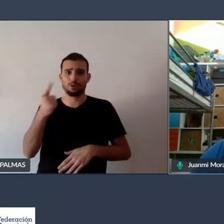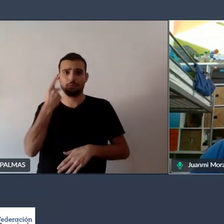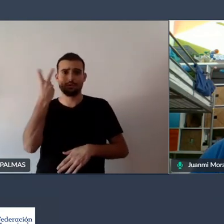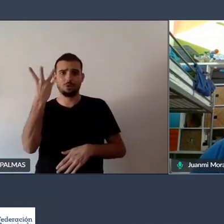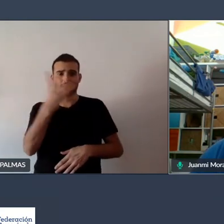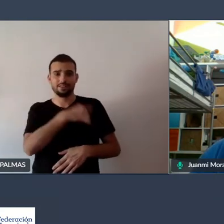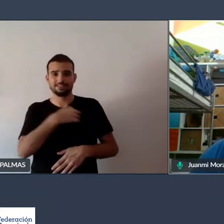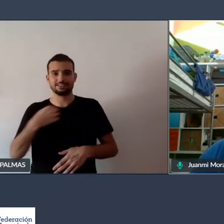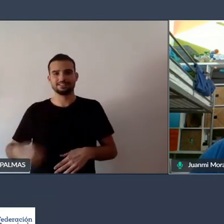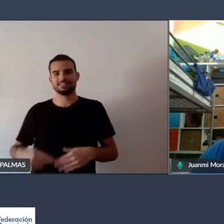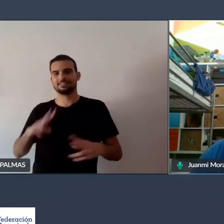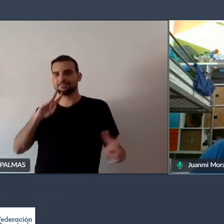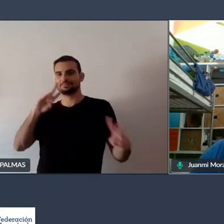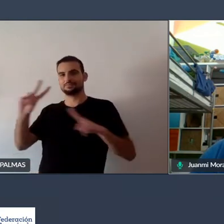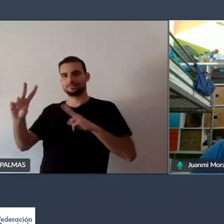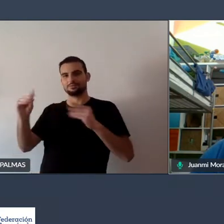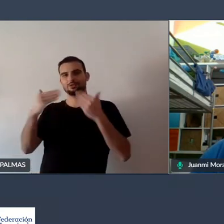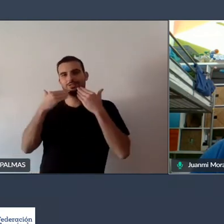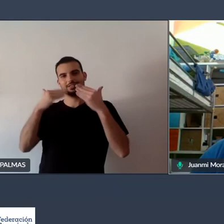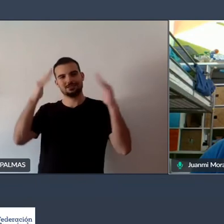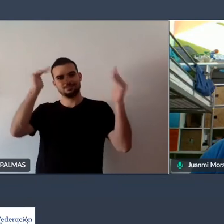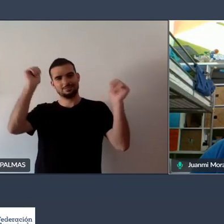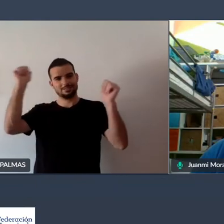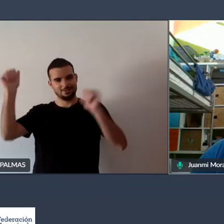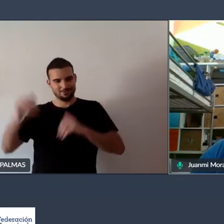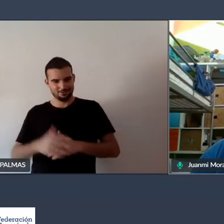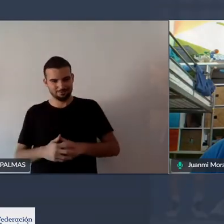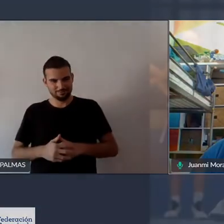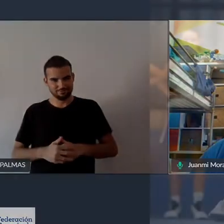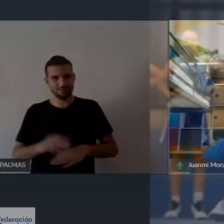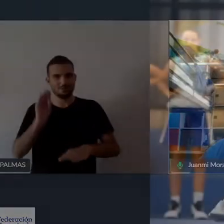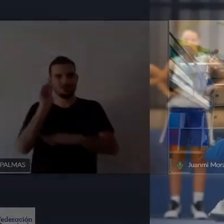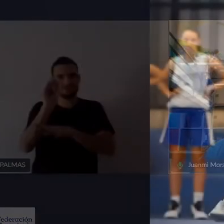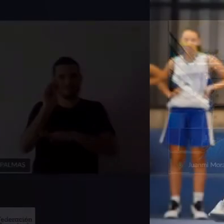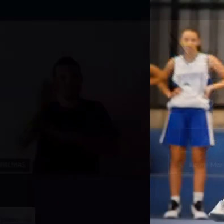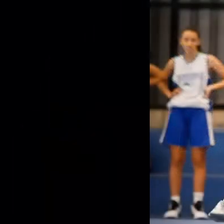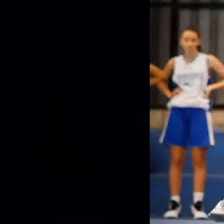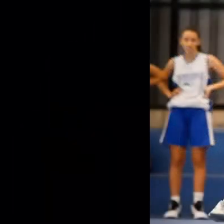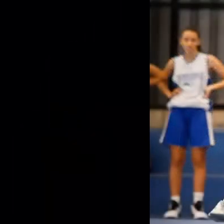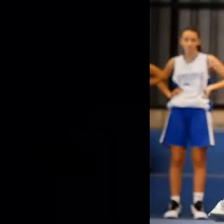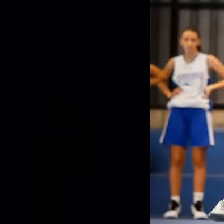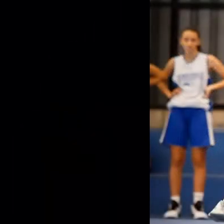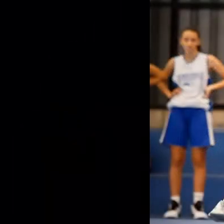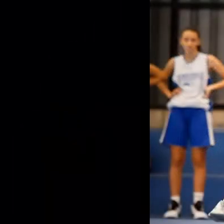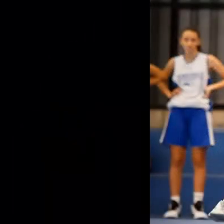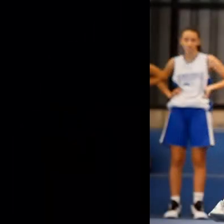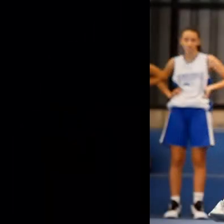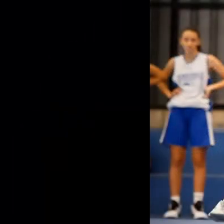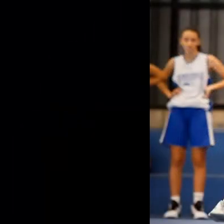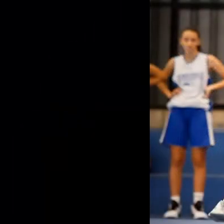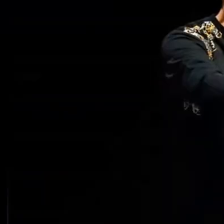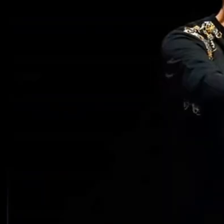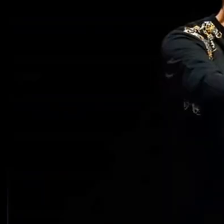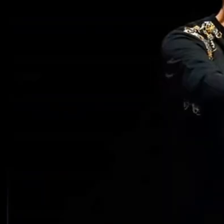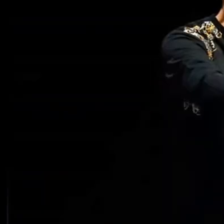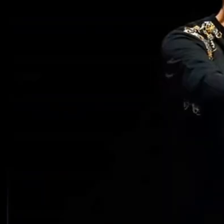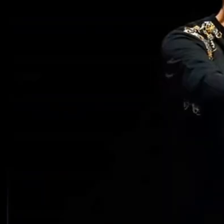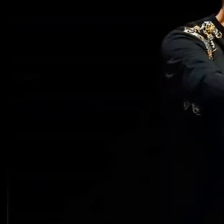Nada, muchísimas gracias a vosotros. Un saludo para todos y cuidaros mucho. Igualmente. Chao. Chao, chao.